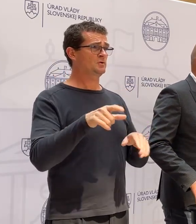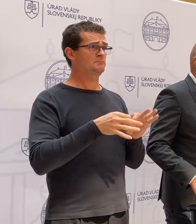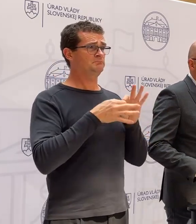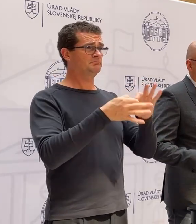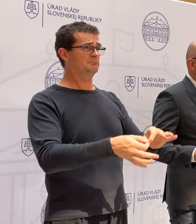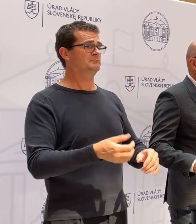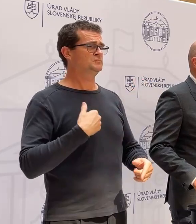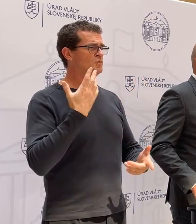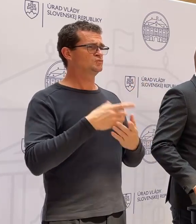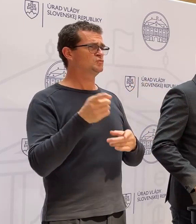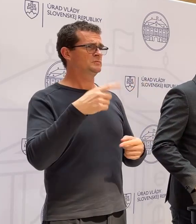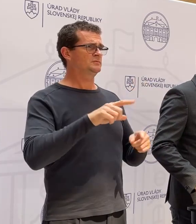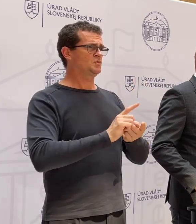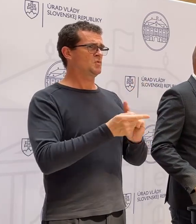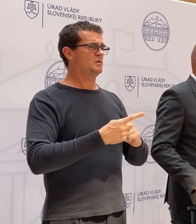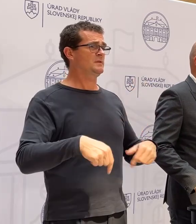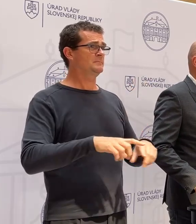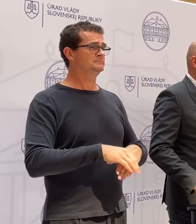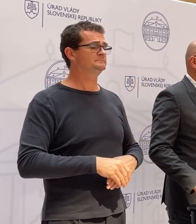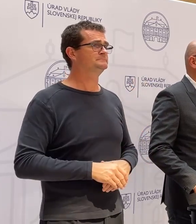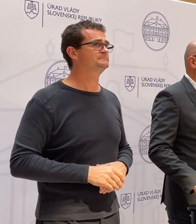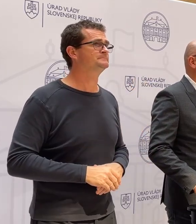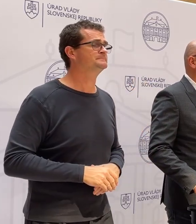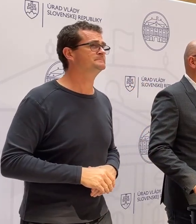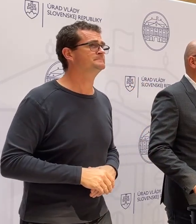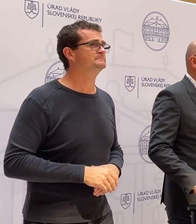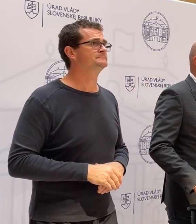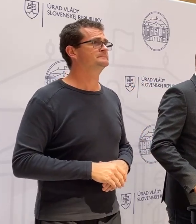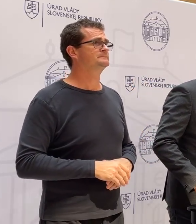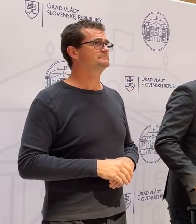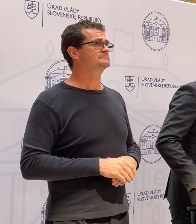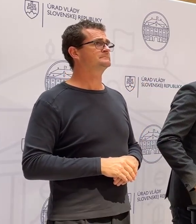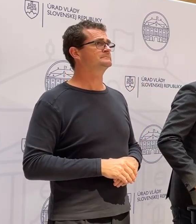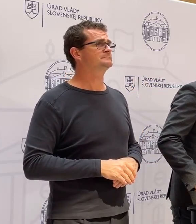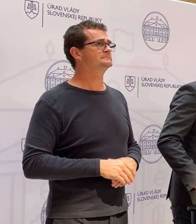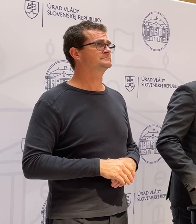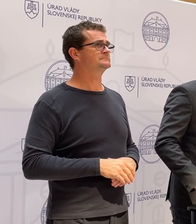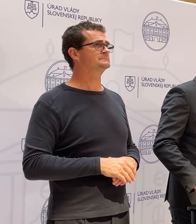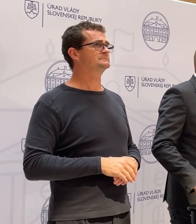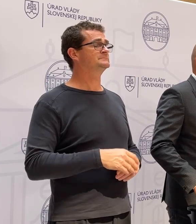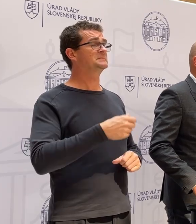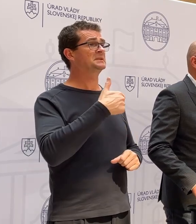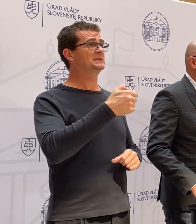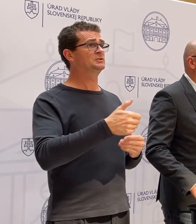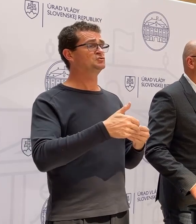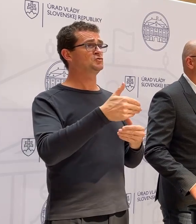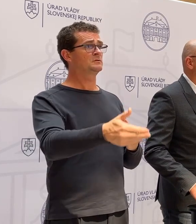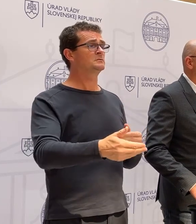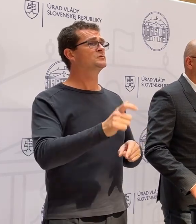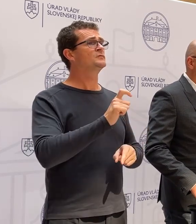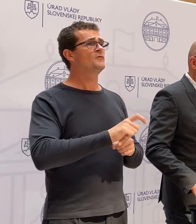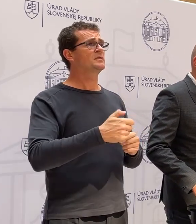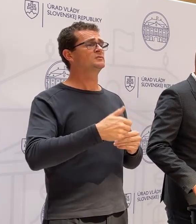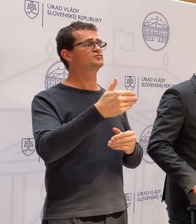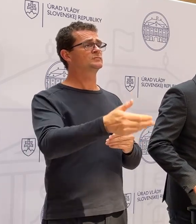zotrvá, to už sa musia oni dohodnúť. Týždňový delay, teda odstup je... Ešte raz? Ten týždňový odstup je teda presne kvôli čomu, ak